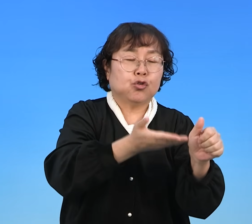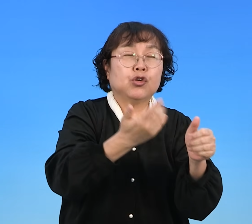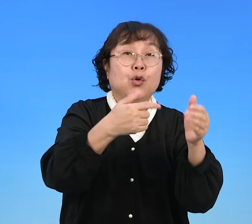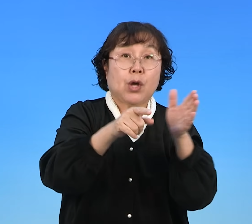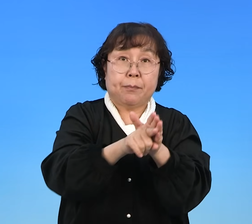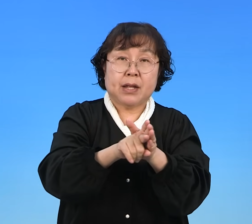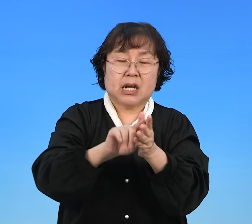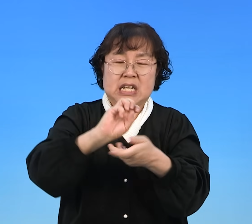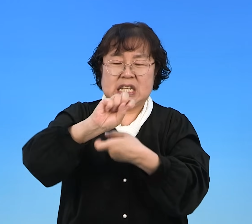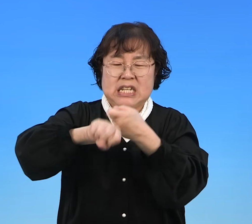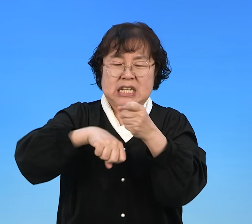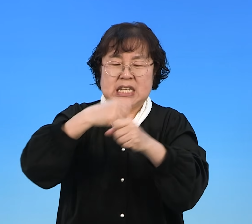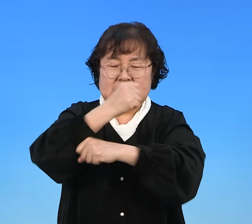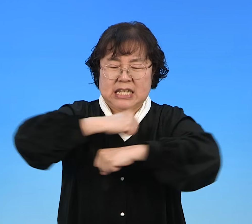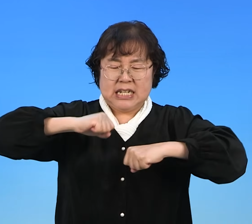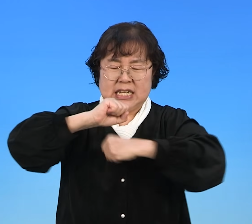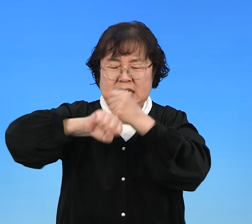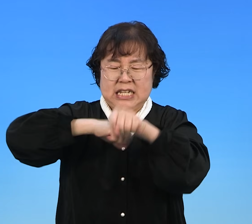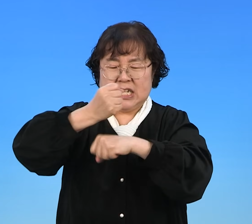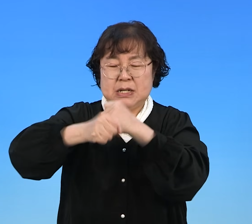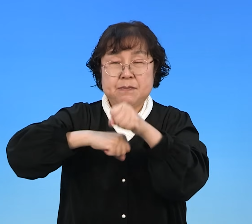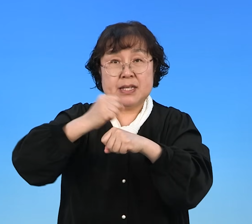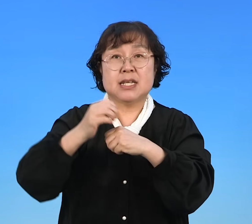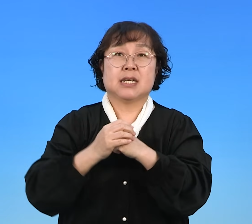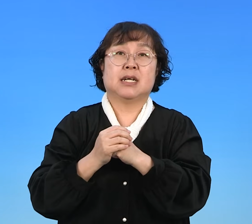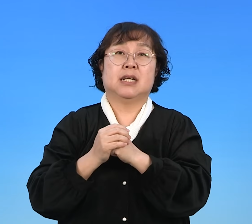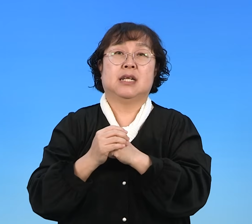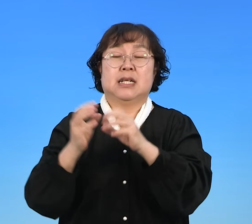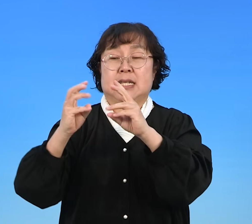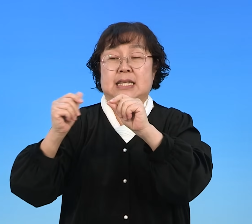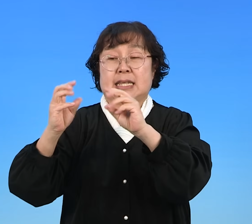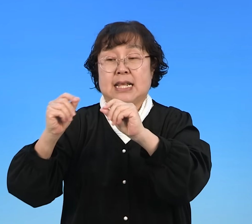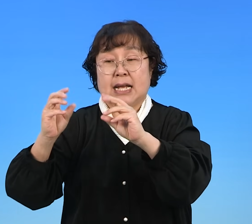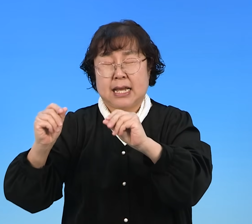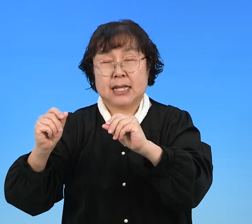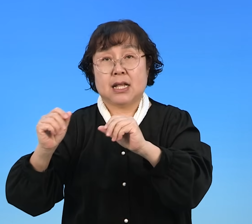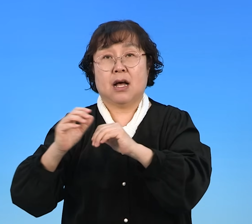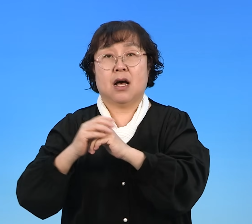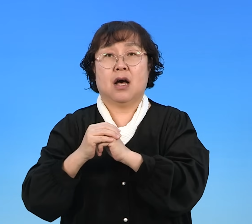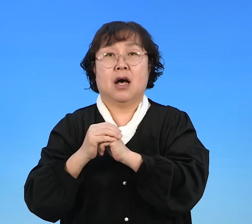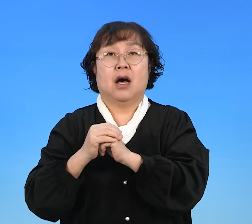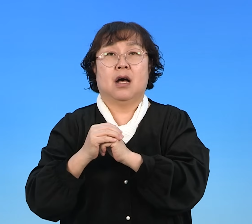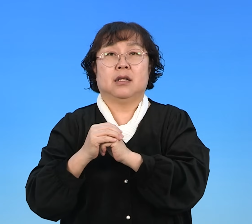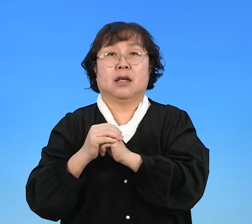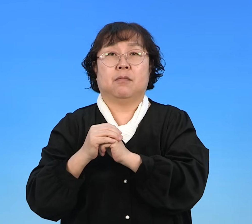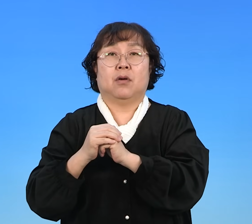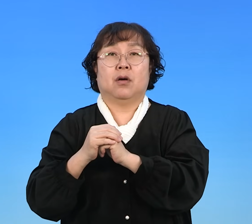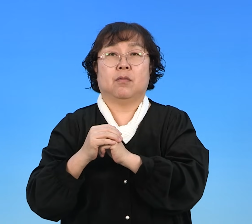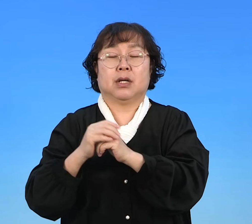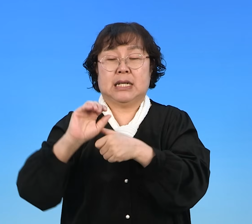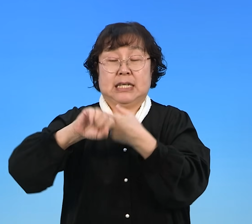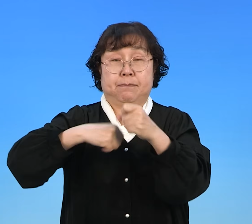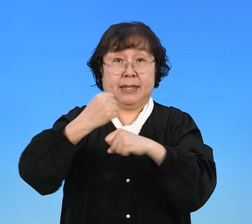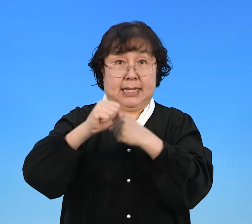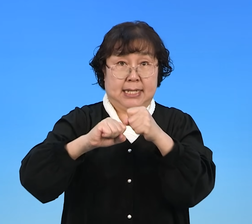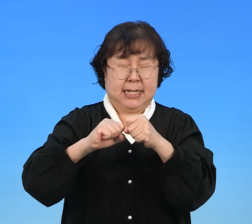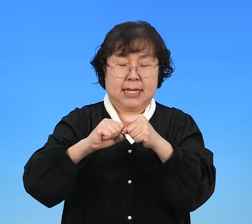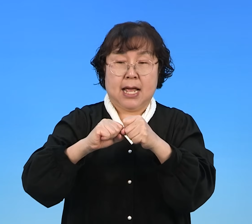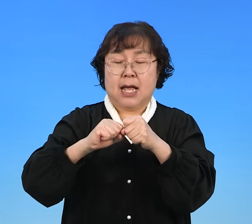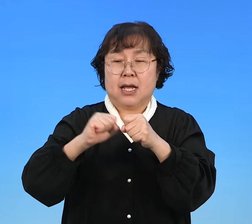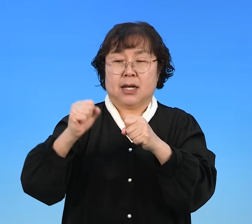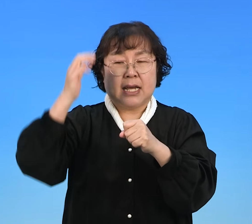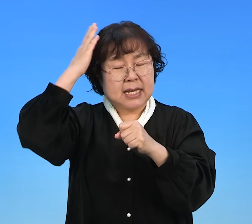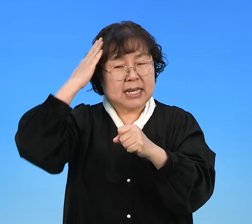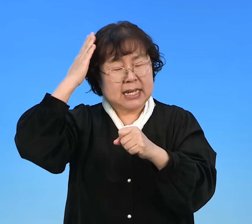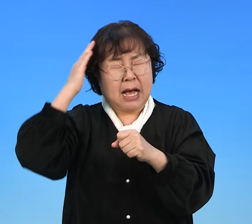구절에 나와 있는 들짐승, 이거는 이제 땅에서 이제 뛰어다니는 짐승이라고 한다면, 여기 그 다음